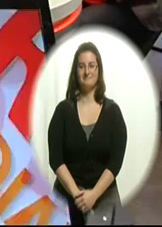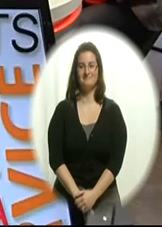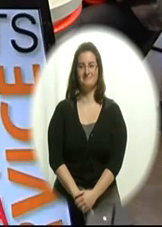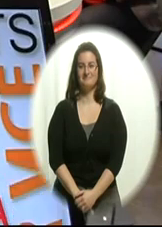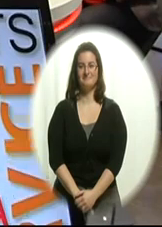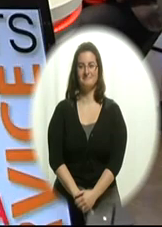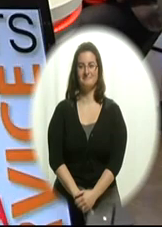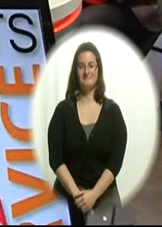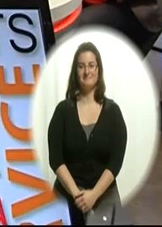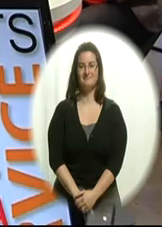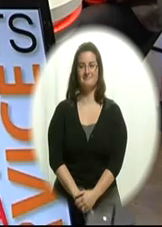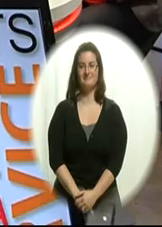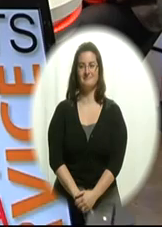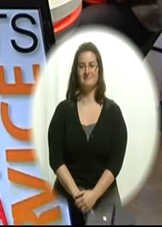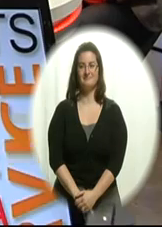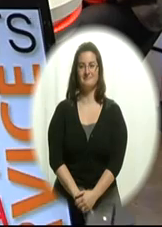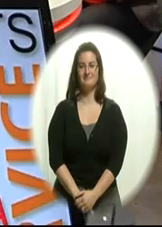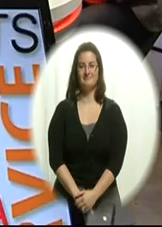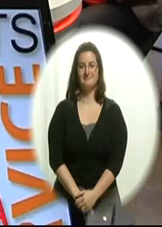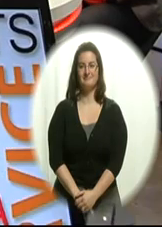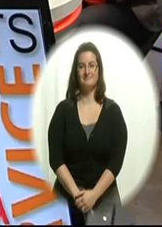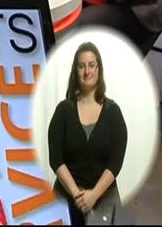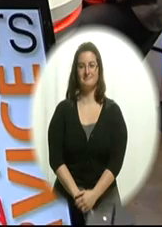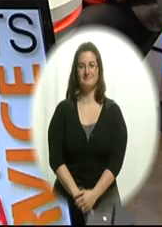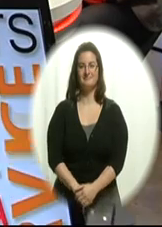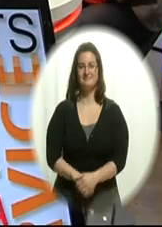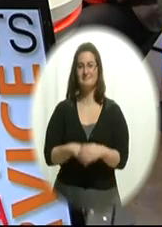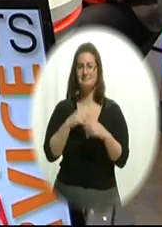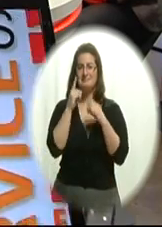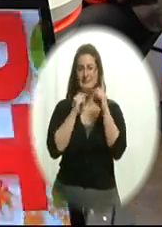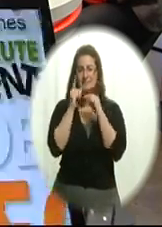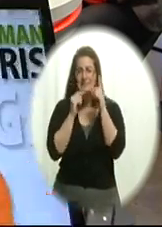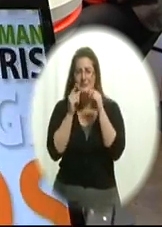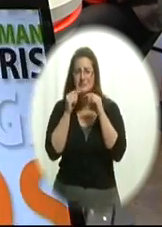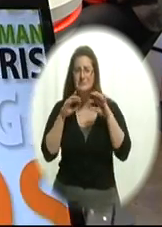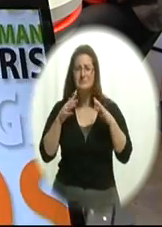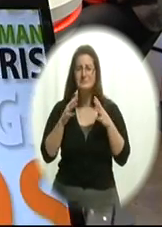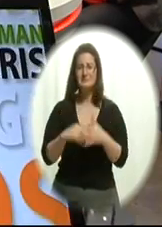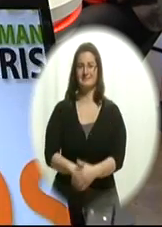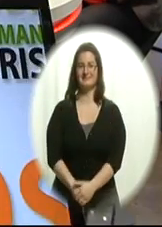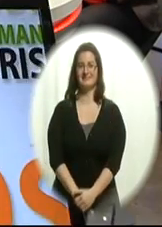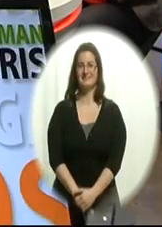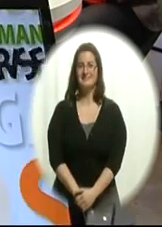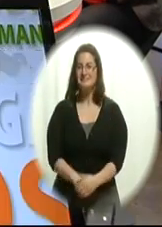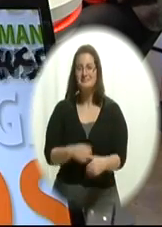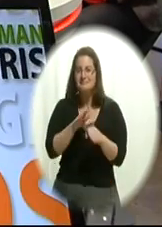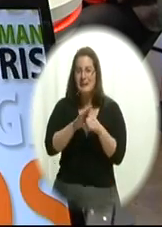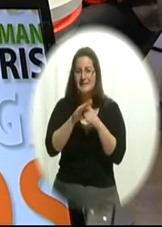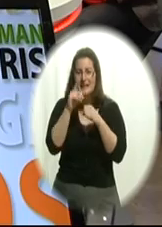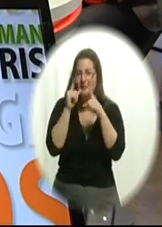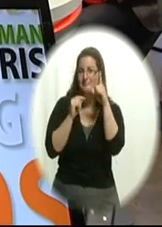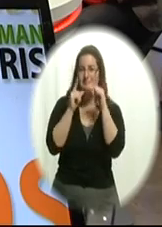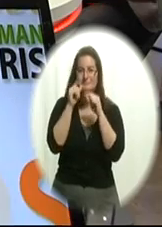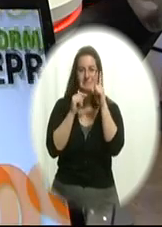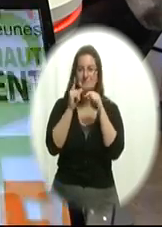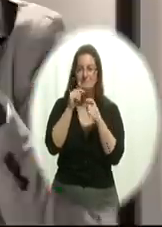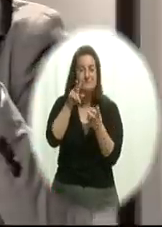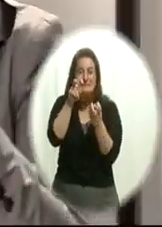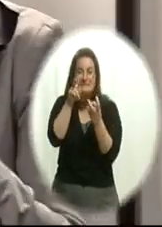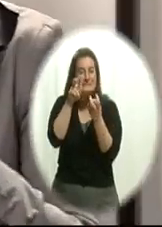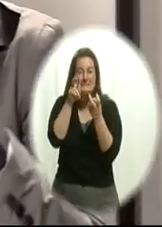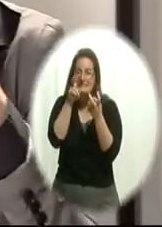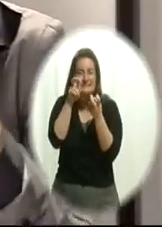Vous pouvez le traduire? Traduisez-le, Émilie. Je ne pas très bien. Hein. Vous n'avez pas assez la bouche. J'ai pas ouvert assez la bouche. J'ai pas réussi à lire.